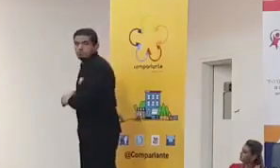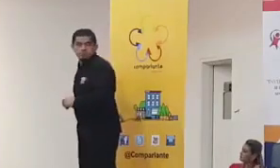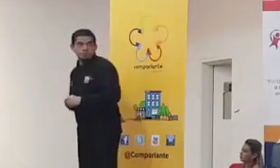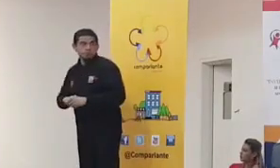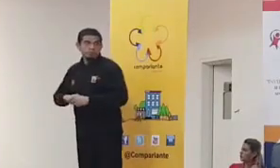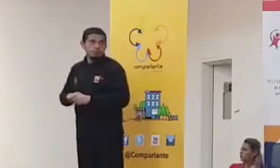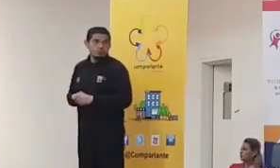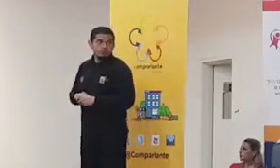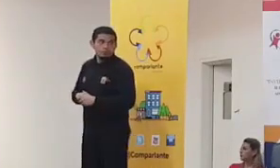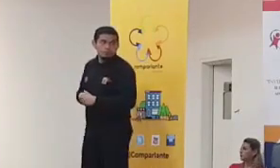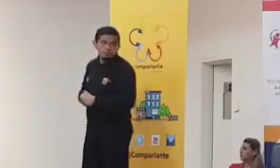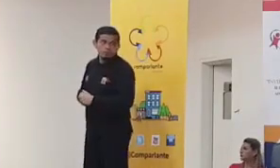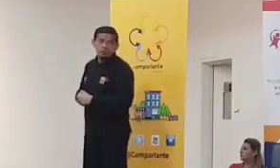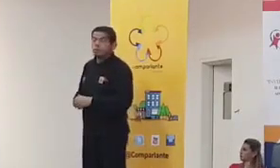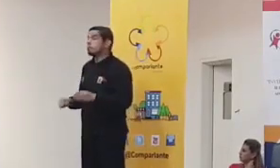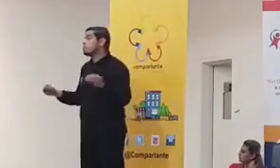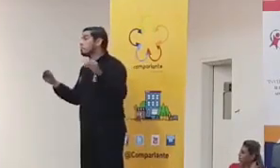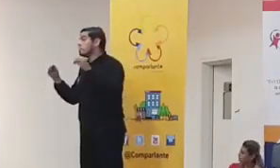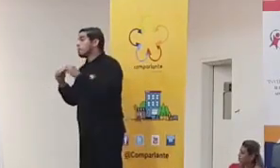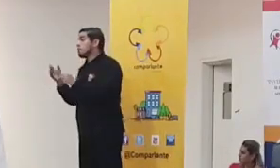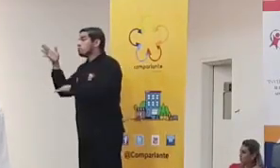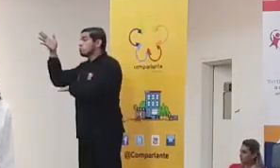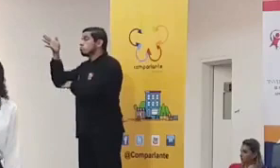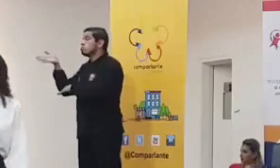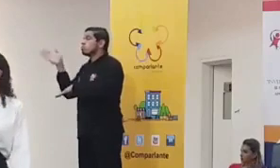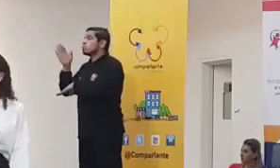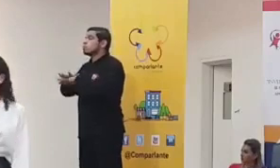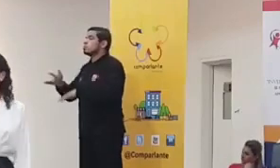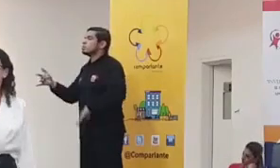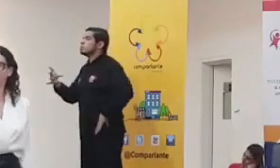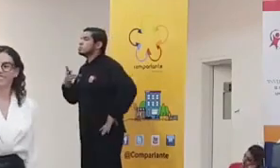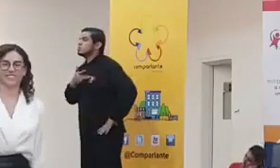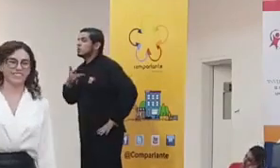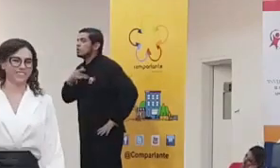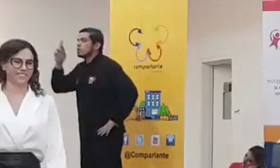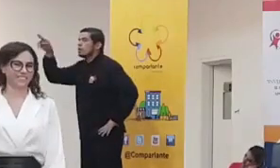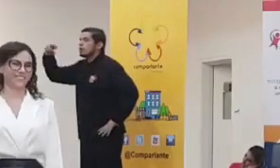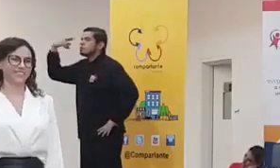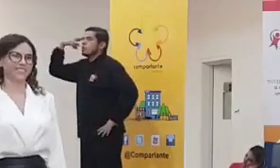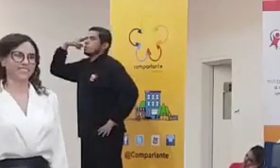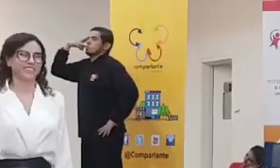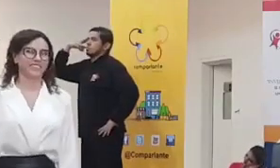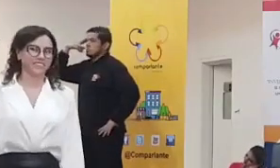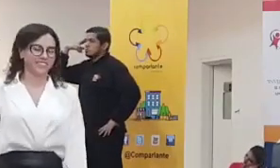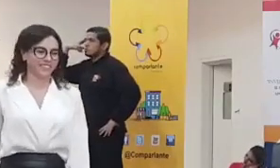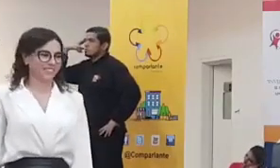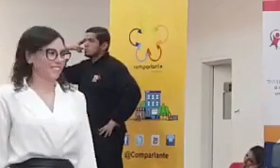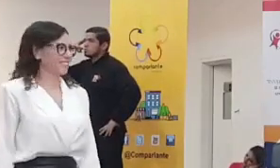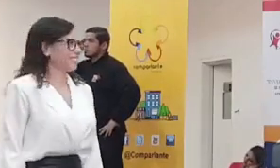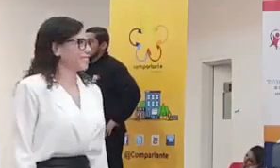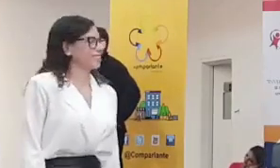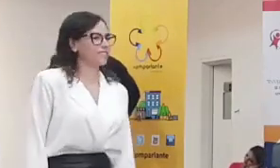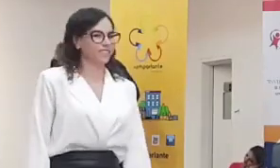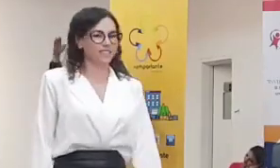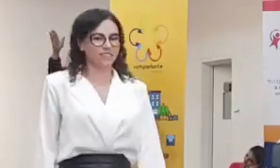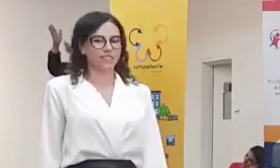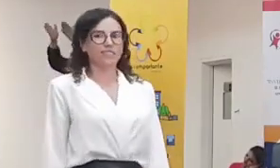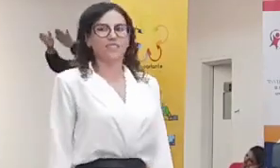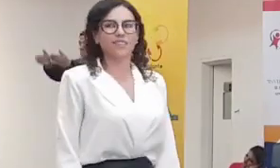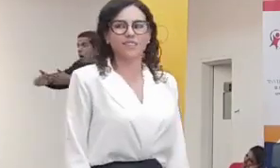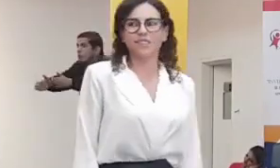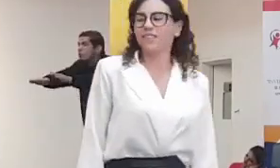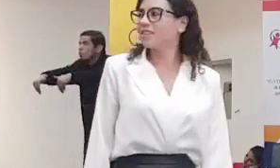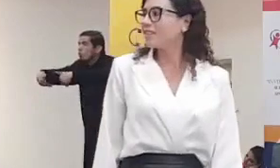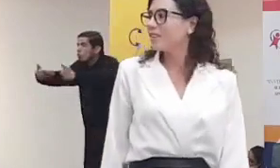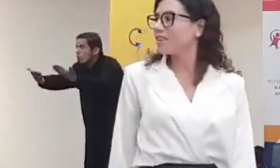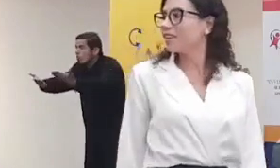hacen. Quiero hablarles de ese sentido común y de esa falta de humanidad